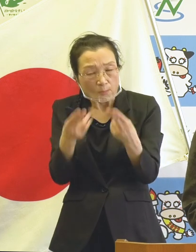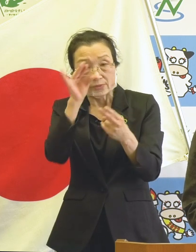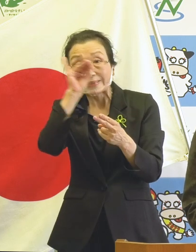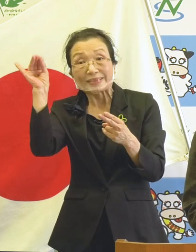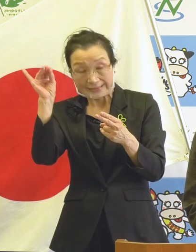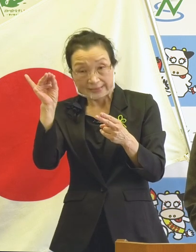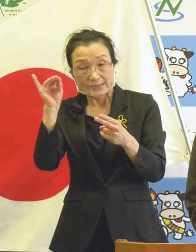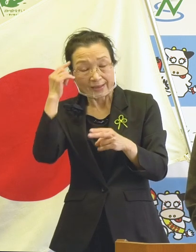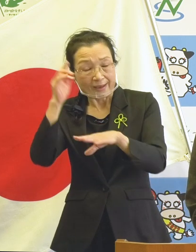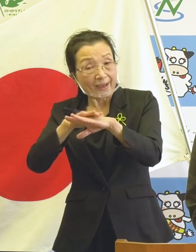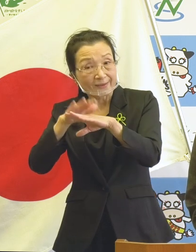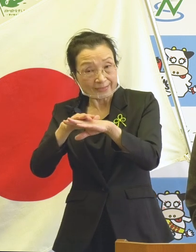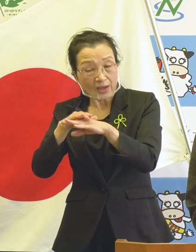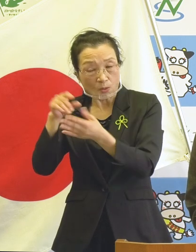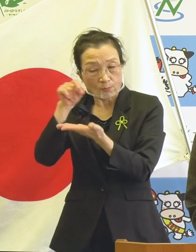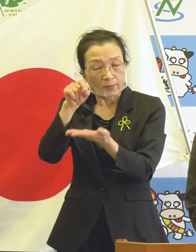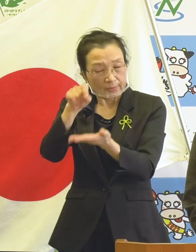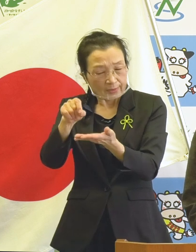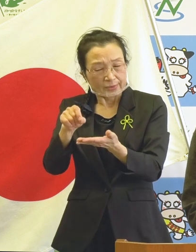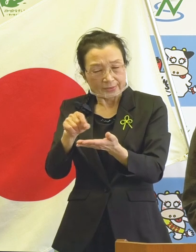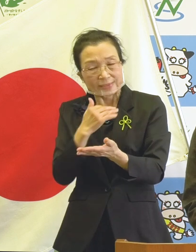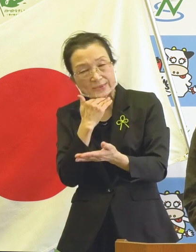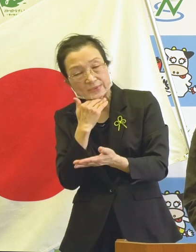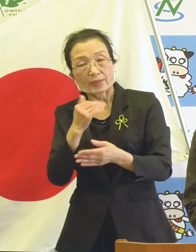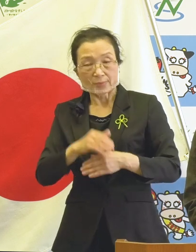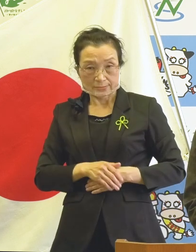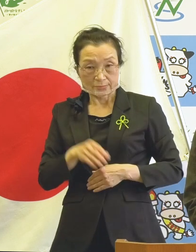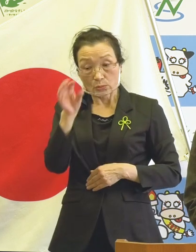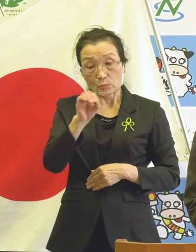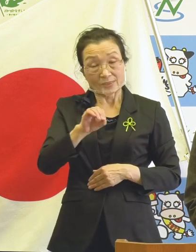や知見を生かした活躍を期待をしております。繰